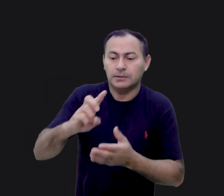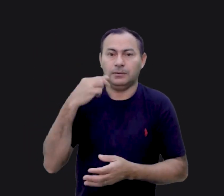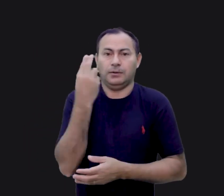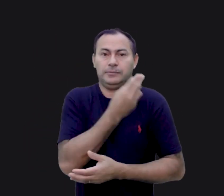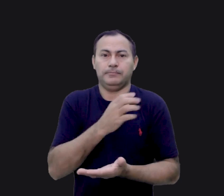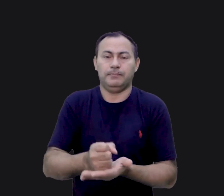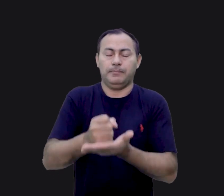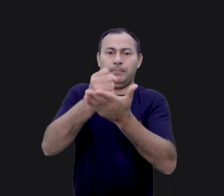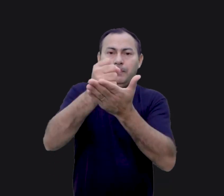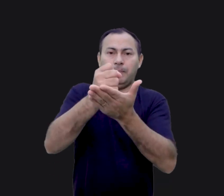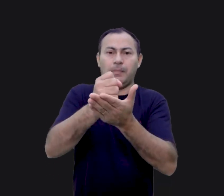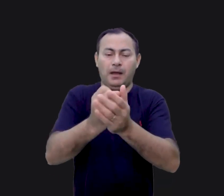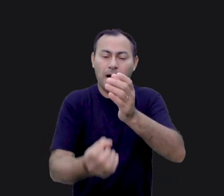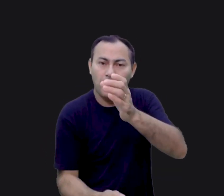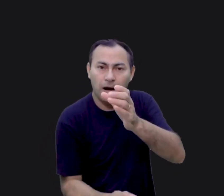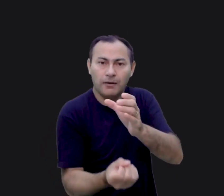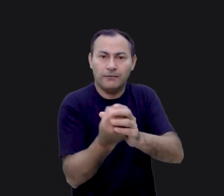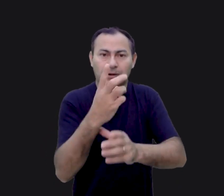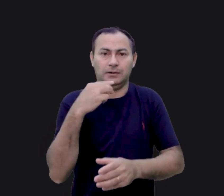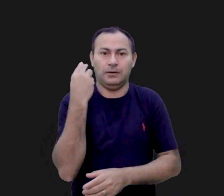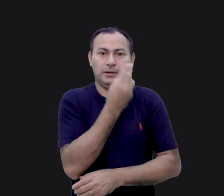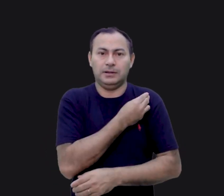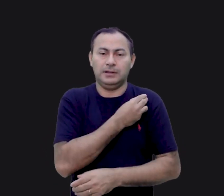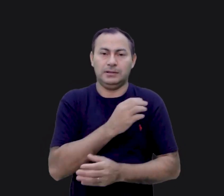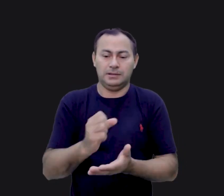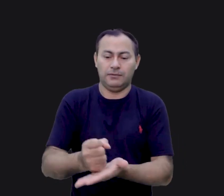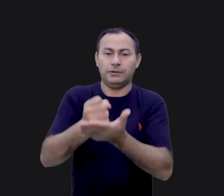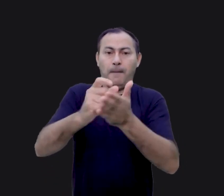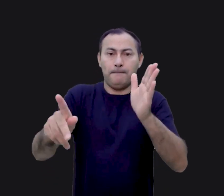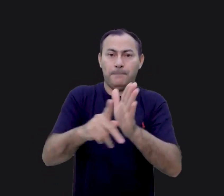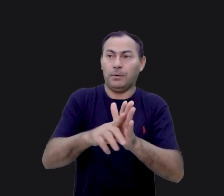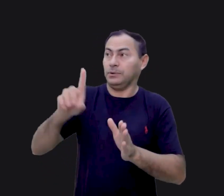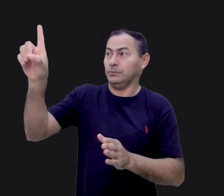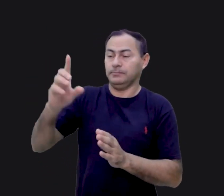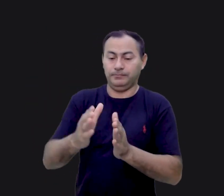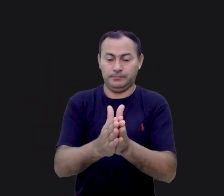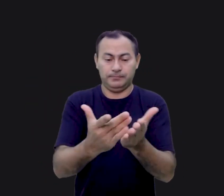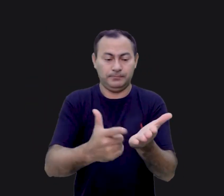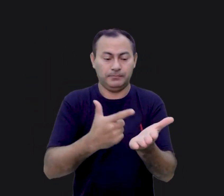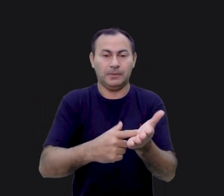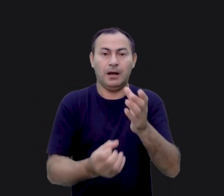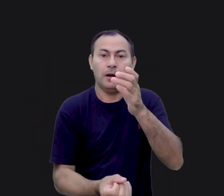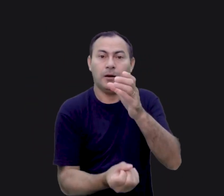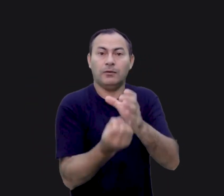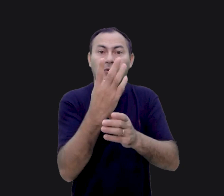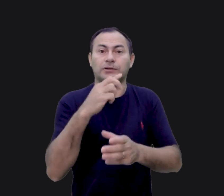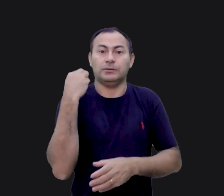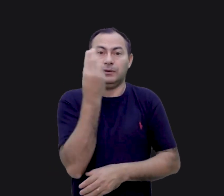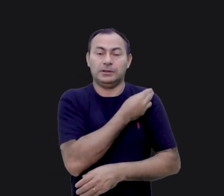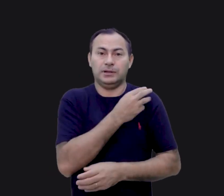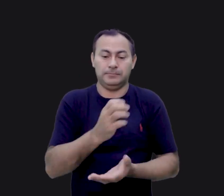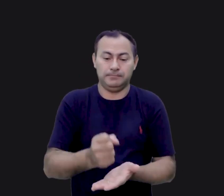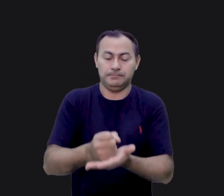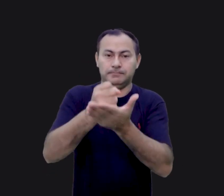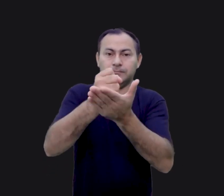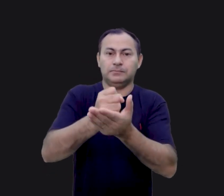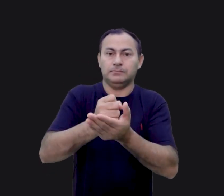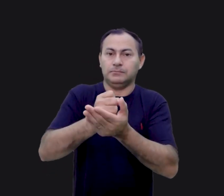nossa salvação a grande fonte da nossa salvação que é o próprio Deus nesse livro encontramos a fonte da nossa salvação no caráter